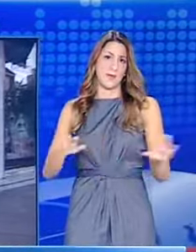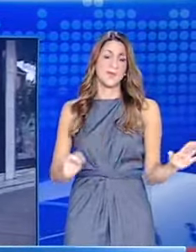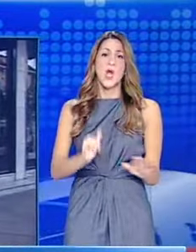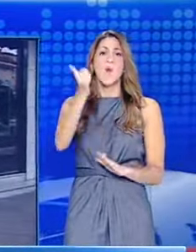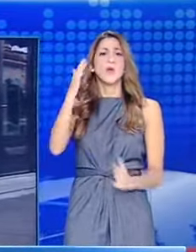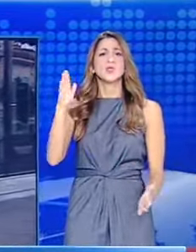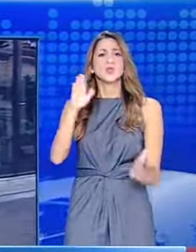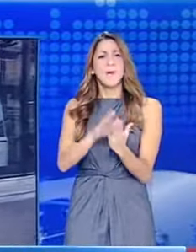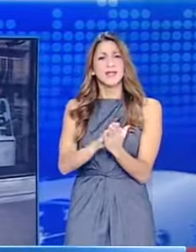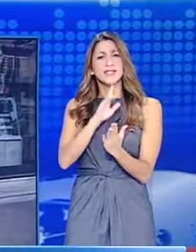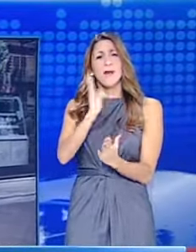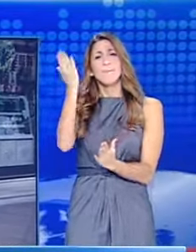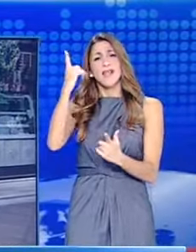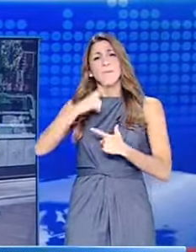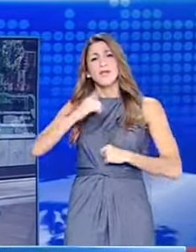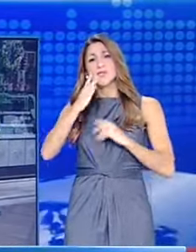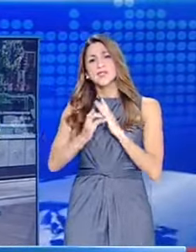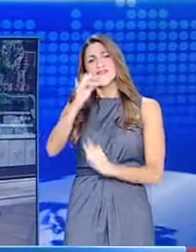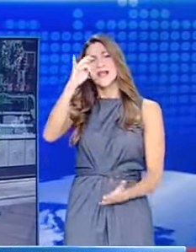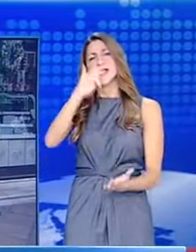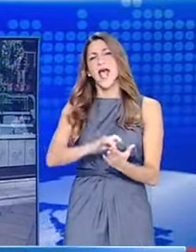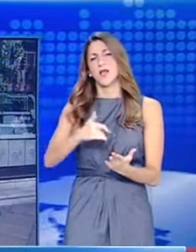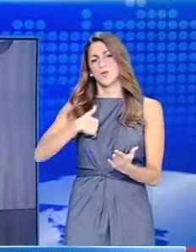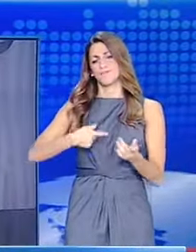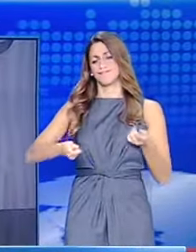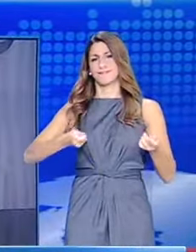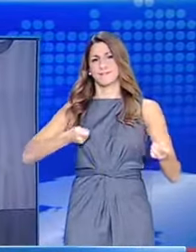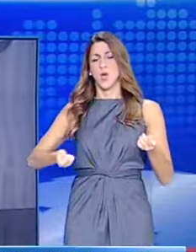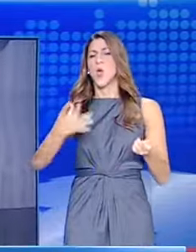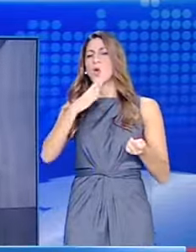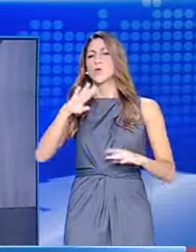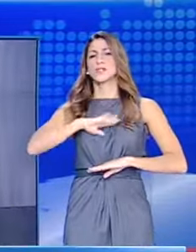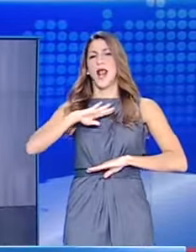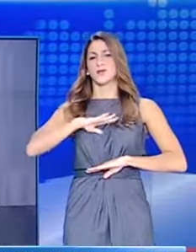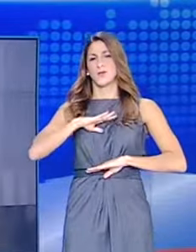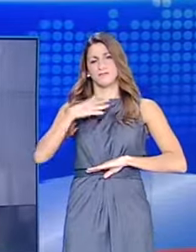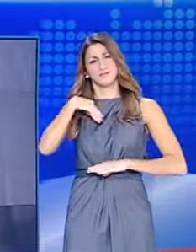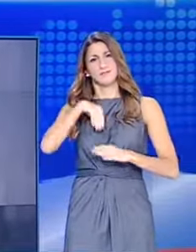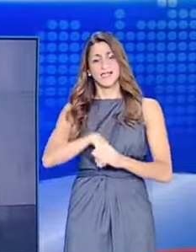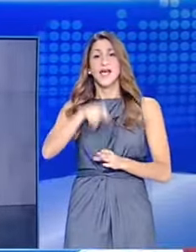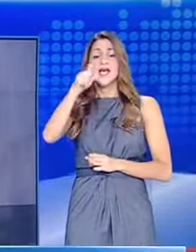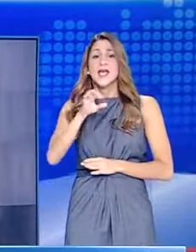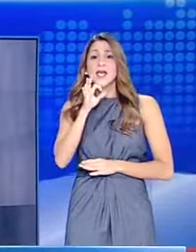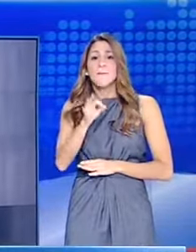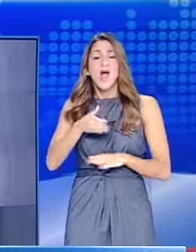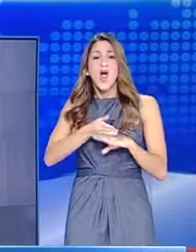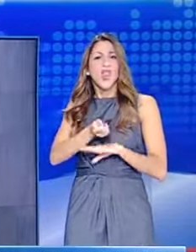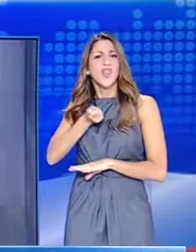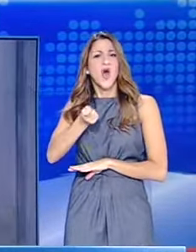ανήκε σστο σκληρό πυρήνα της οργάνωσης καθώς είχε υπηρετήσει στις ένοπλες δυνάμεις φαίρεται νανα είπε ότι ο παύλος φύσσας ήταν στόχος της χρυσής